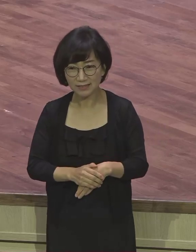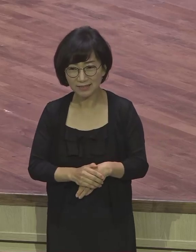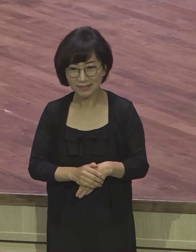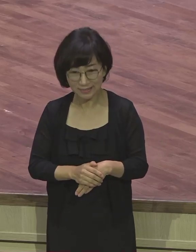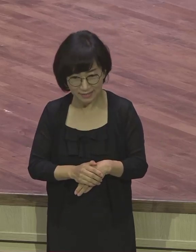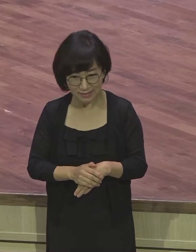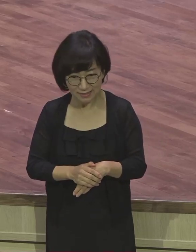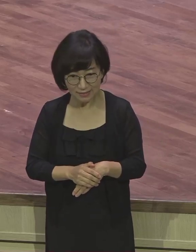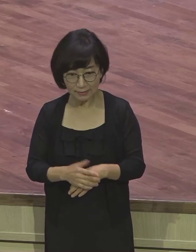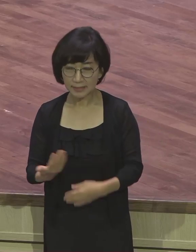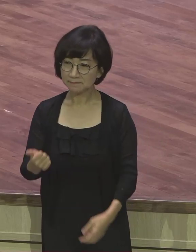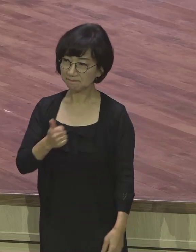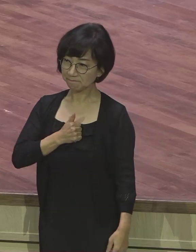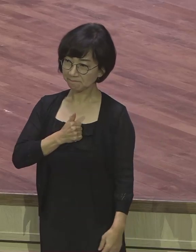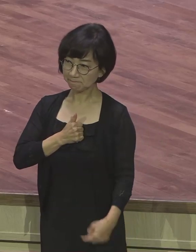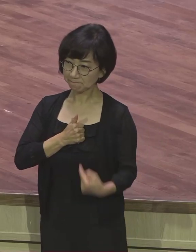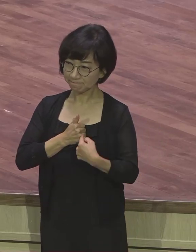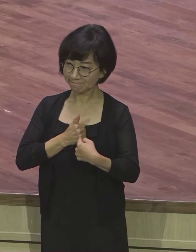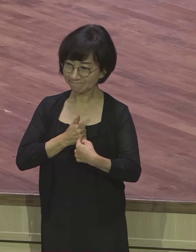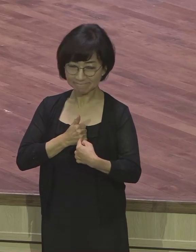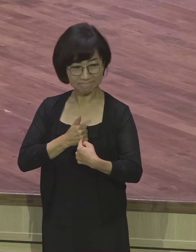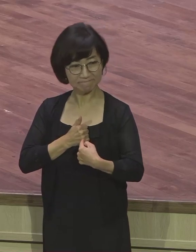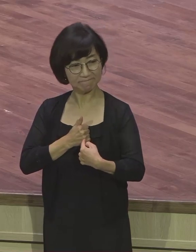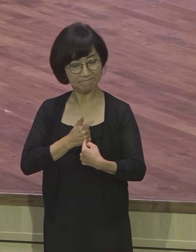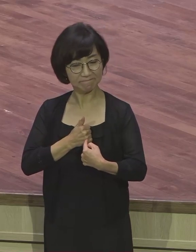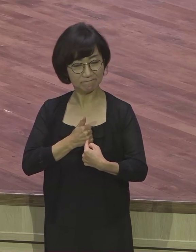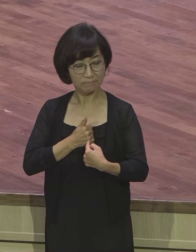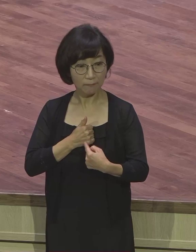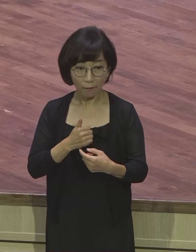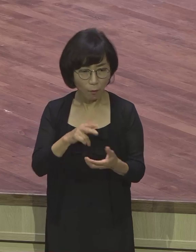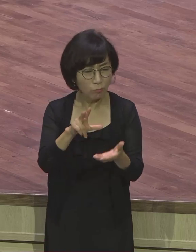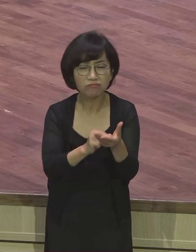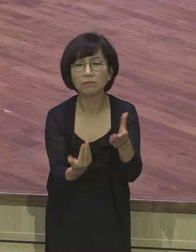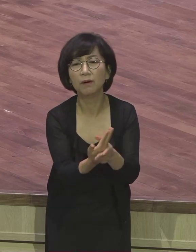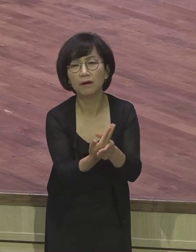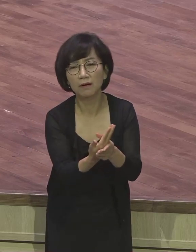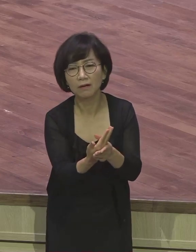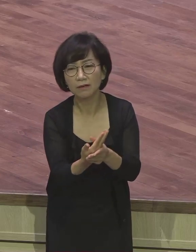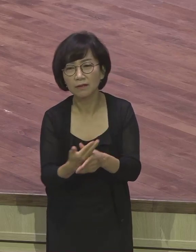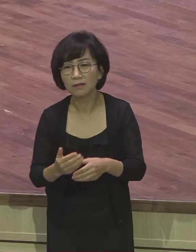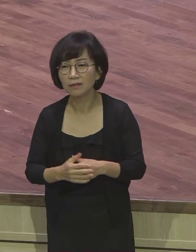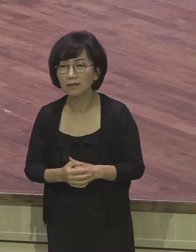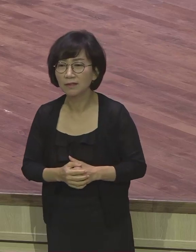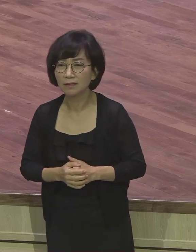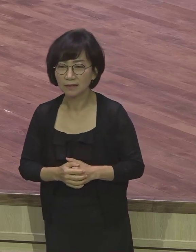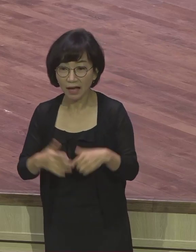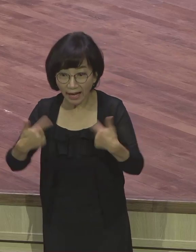되지도 않는 자존심을 지키려 하니까 문제가 발생하는 겁니다. 나 중심.